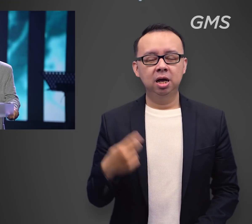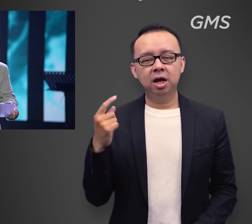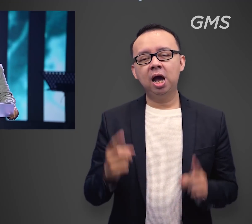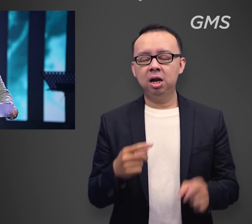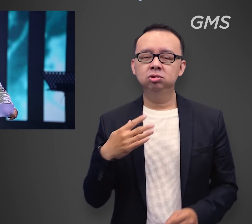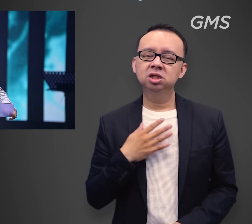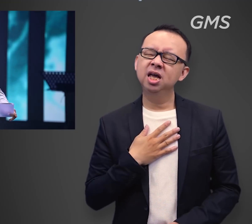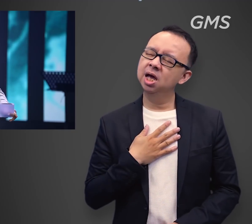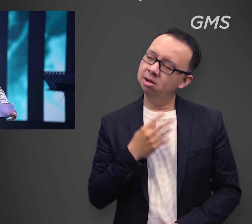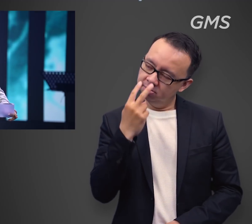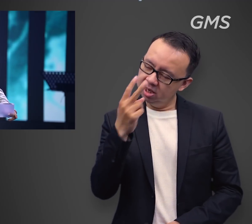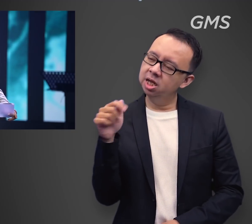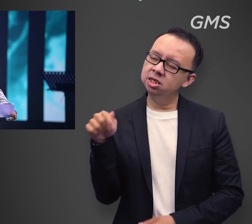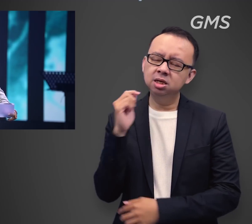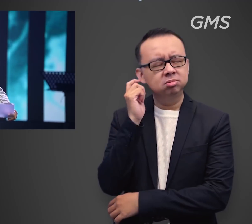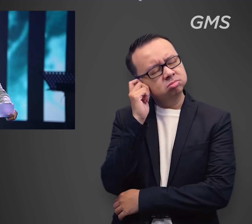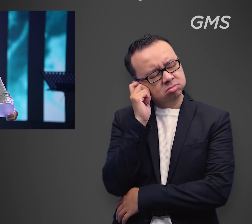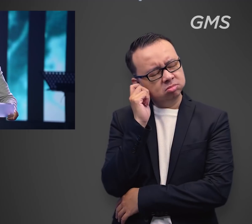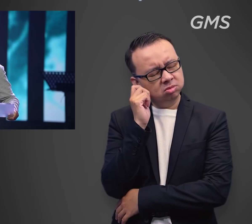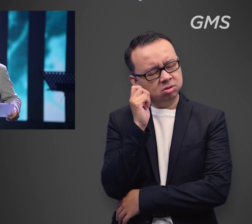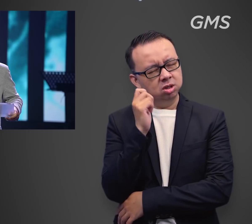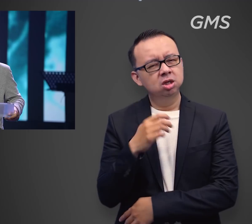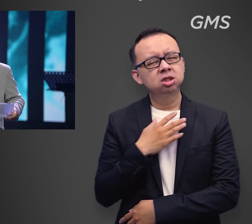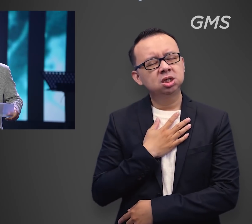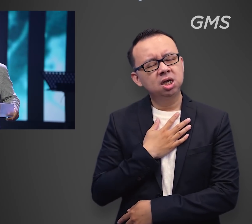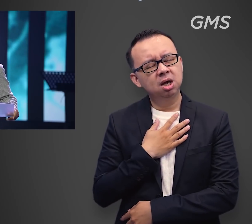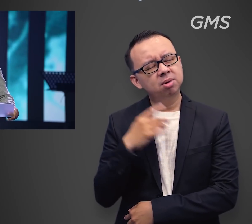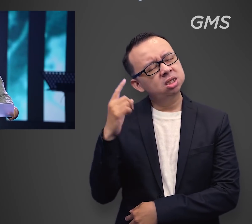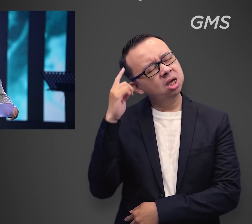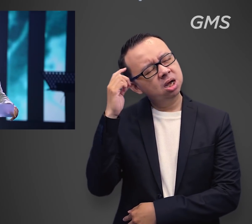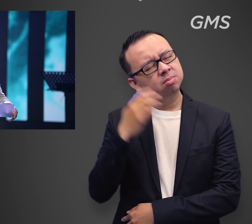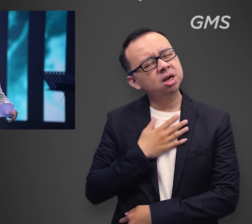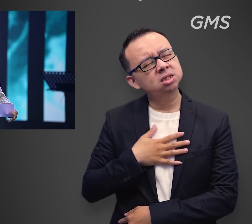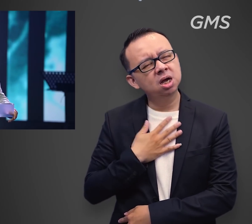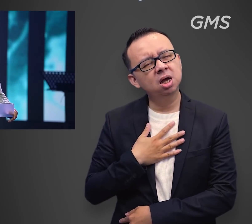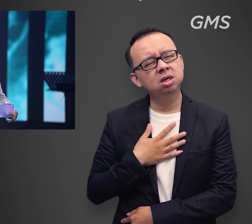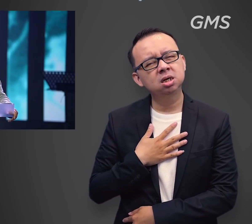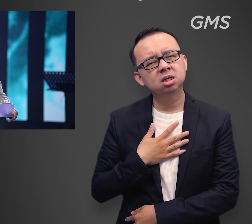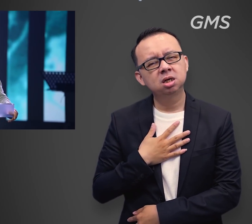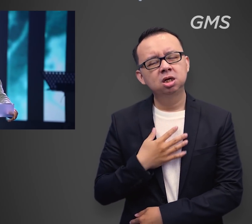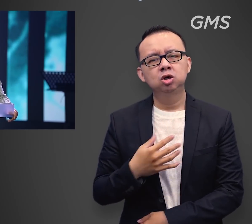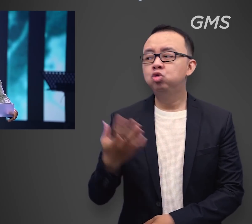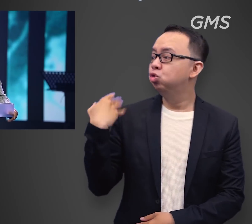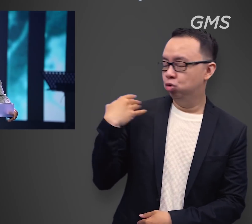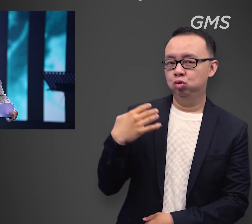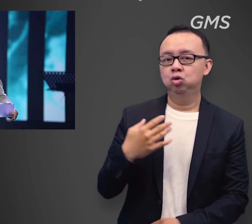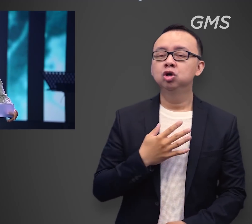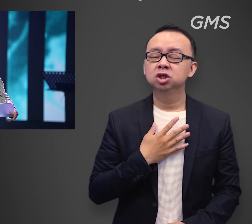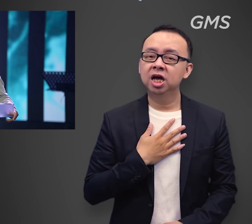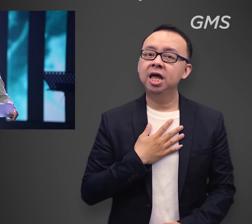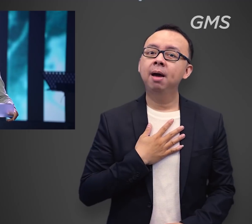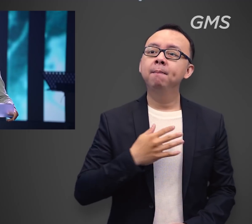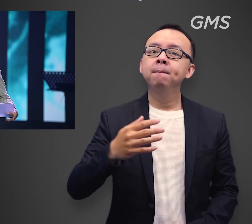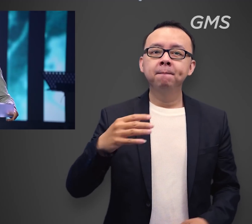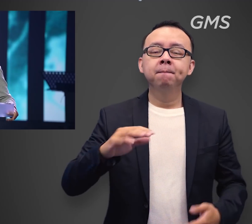ada banyak peristiwa yang saya alami dulu waktu kecil, kata orang tua saya sakit juga. Apa ini, sesak nafas,